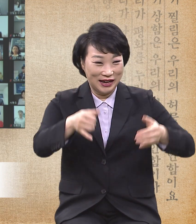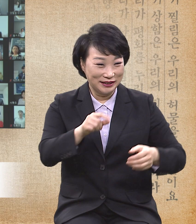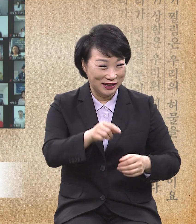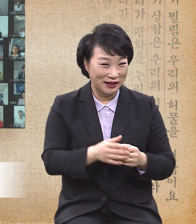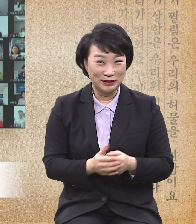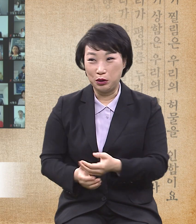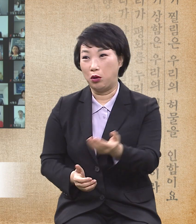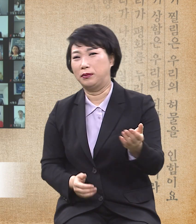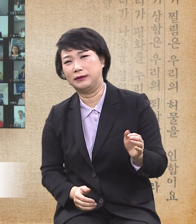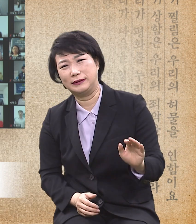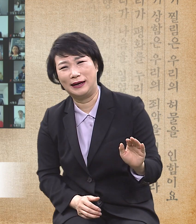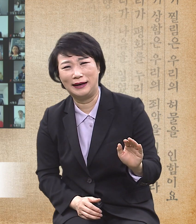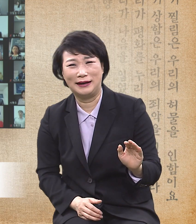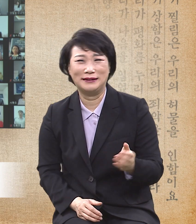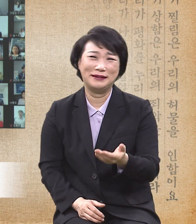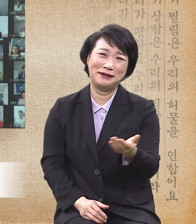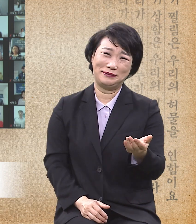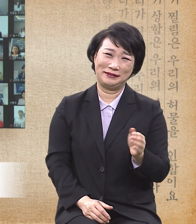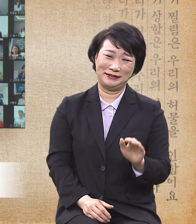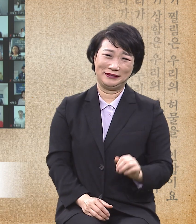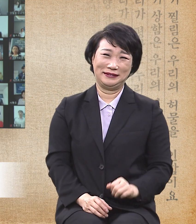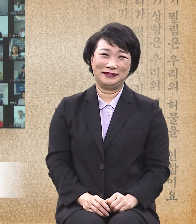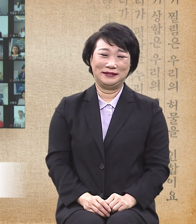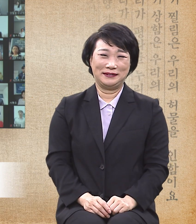세상처럼 여러분 보세요.